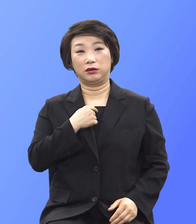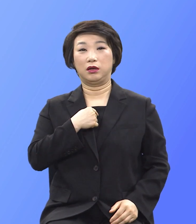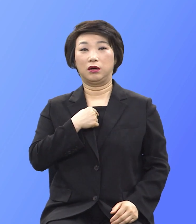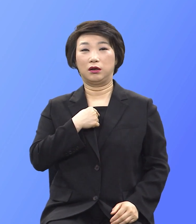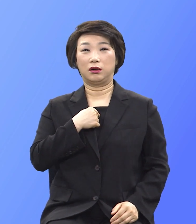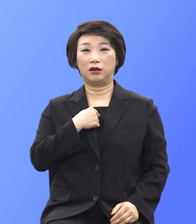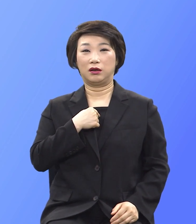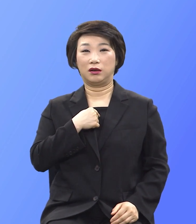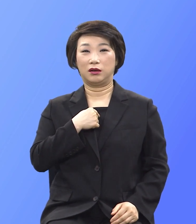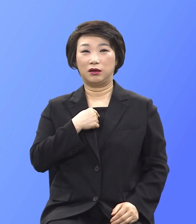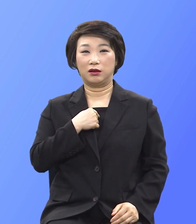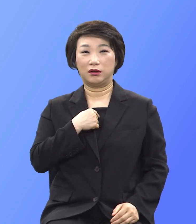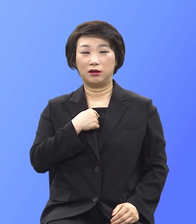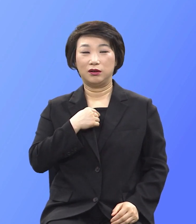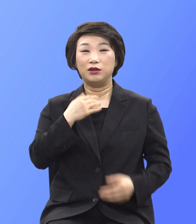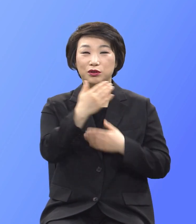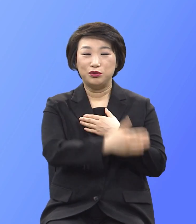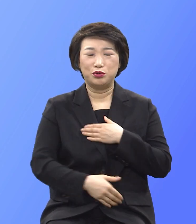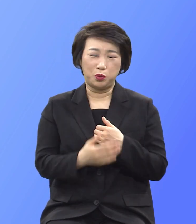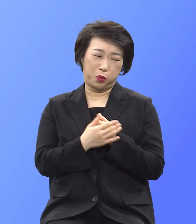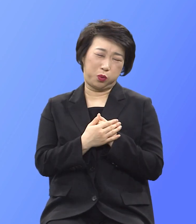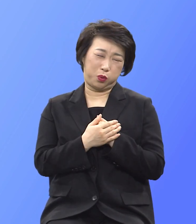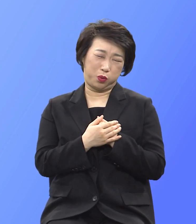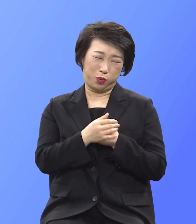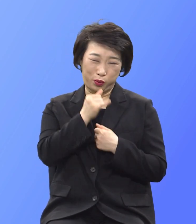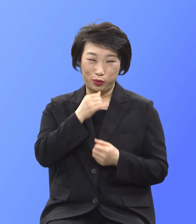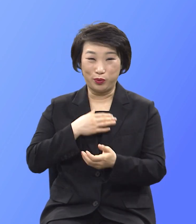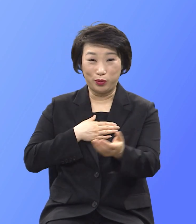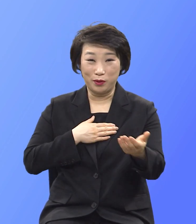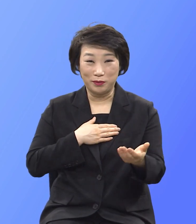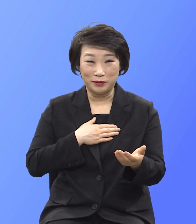응? 육신이 우상 덩어리라니까.